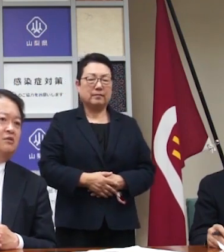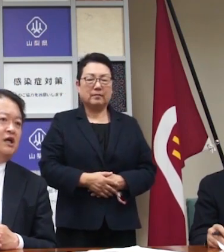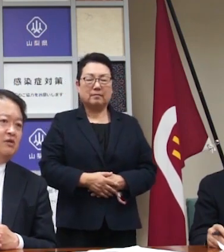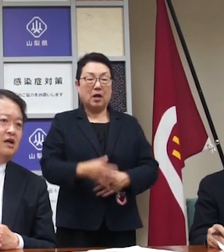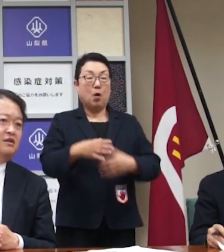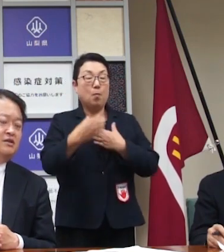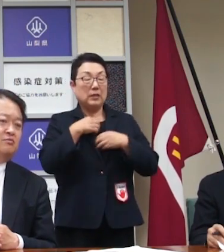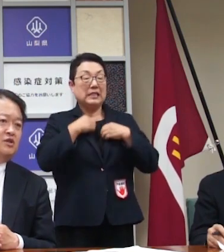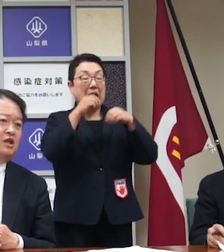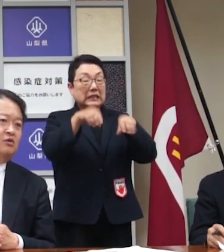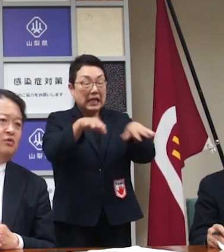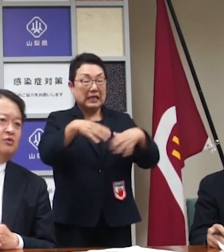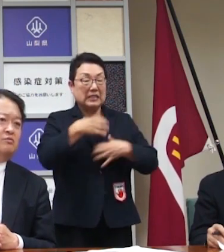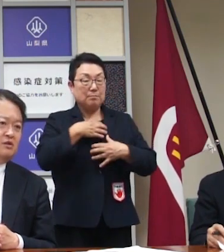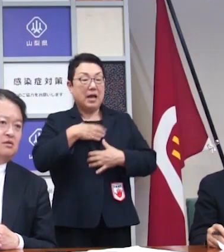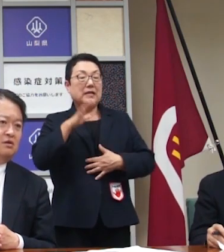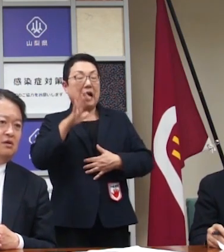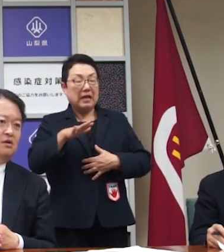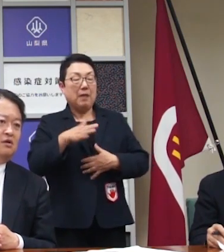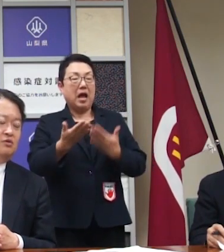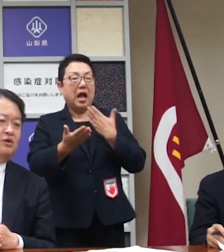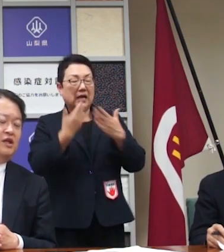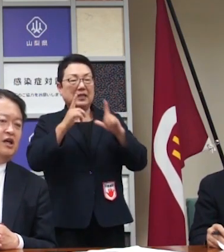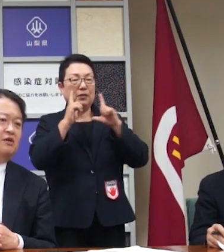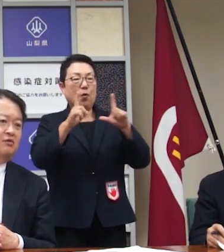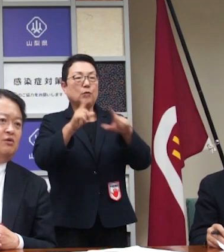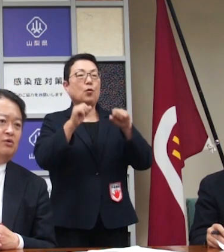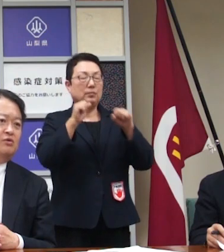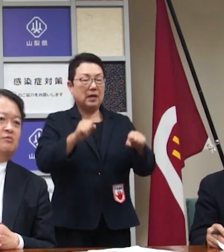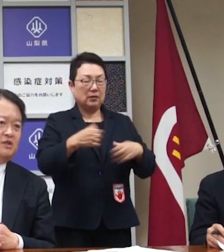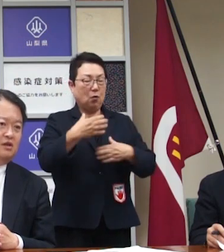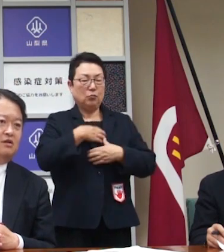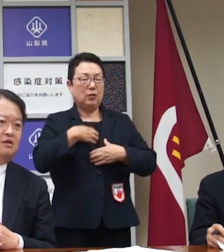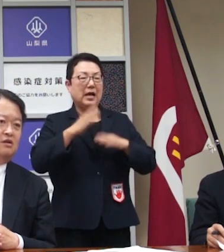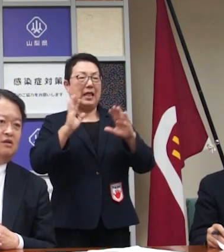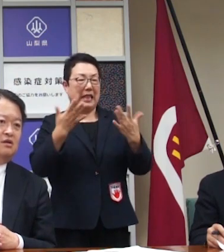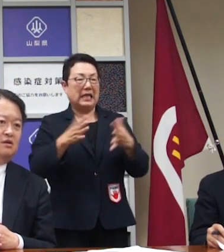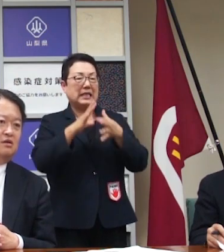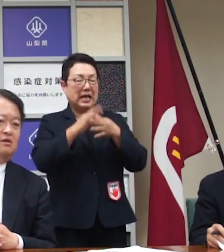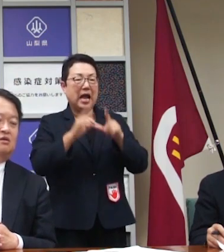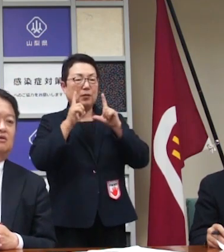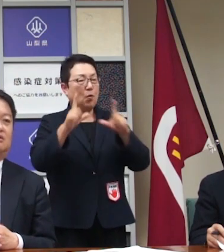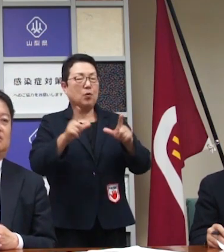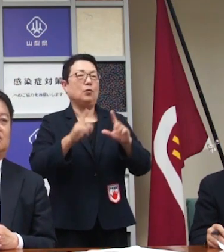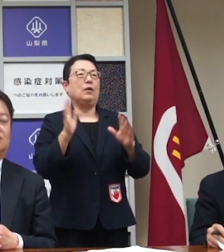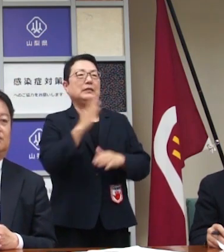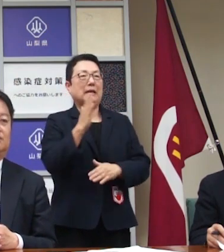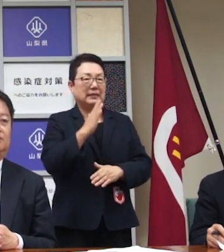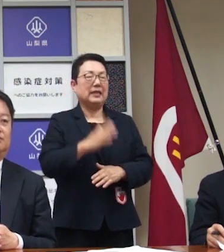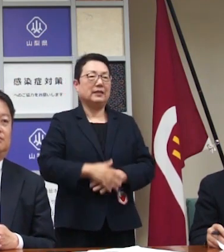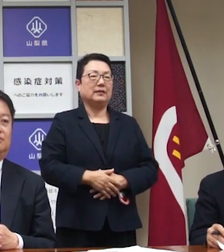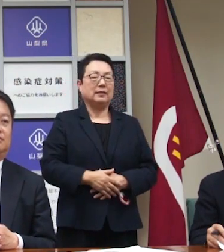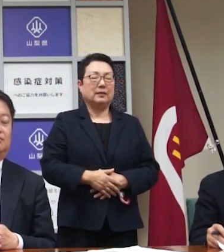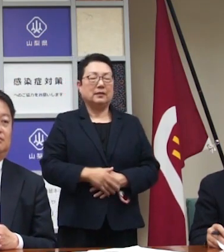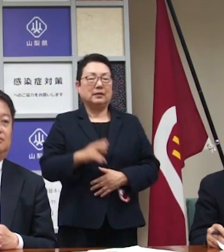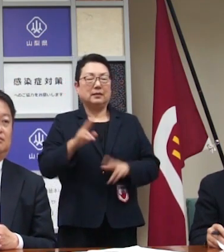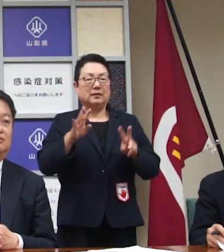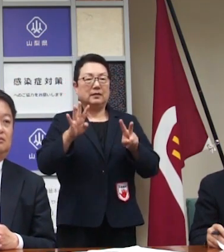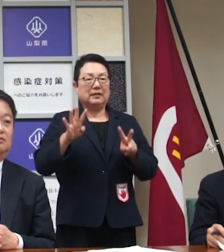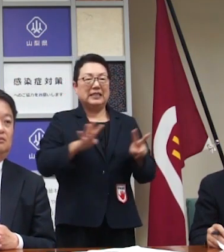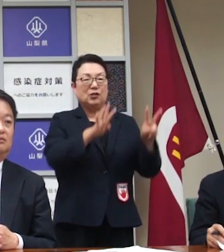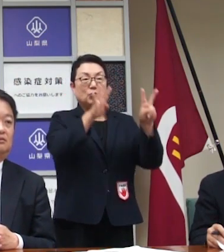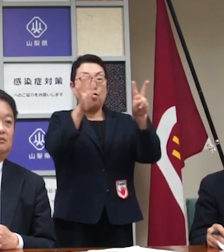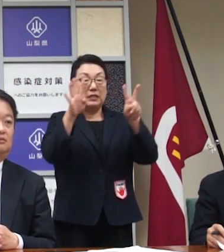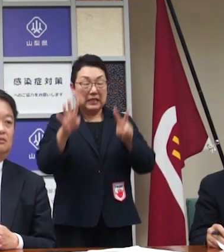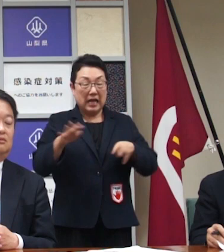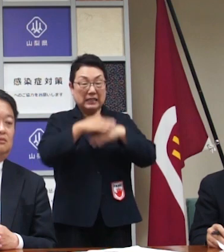恐れがある場合は全部しっかり公表します。恐れがない場合は公表しません。 その24時間全部